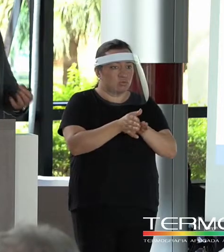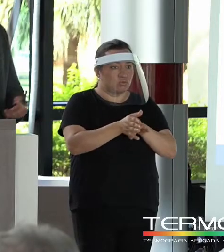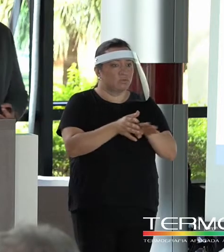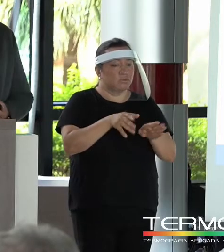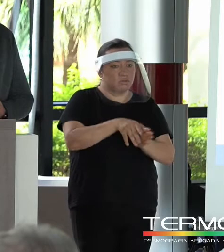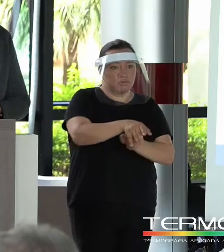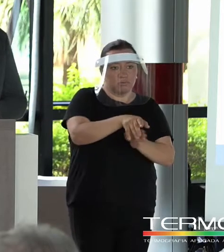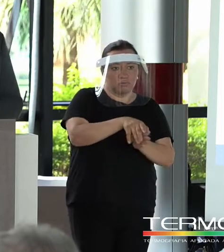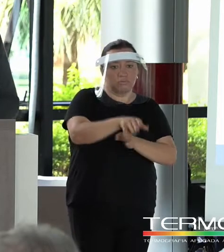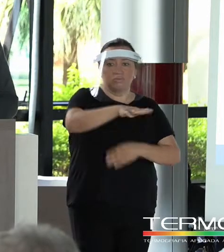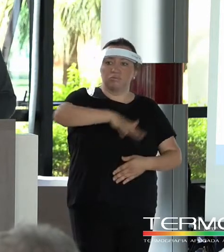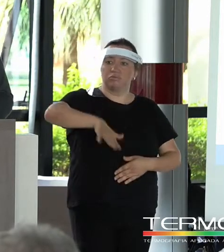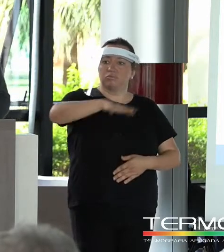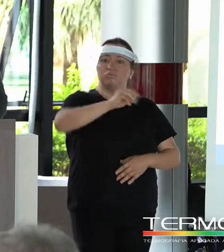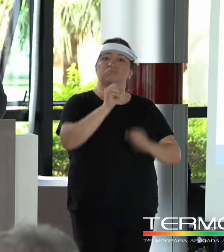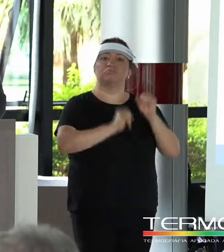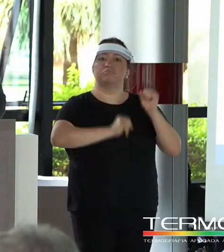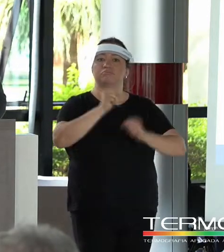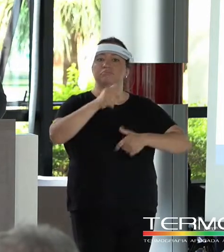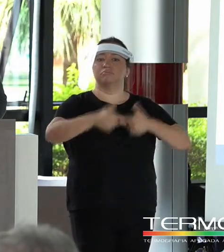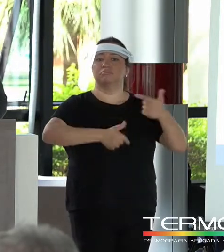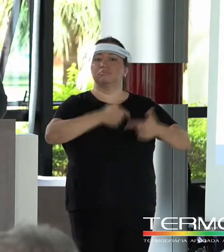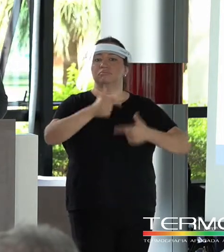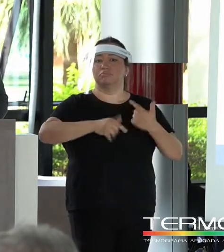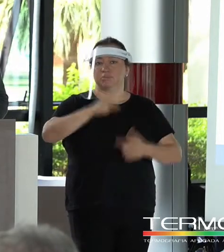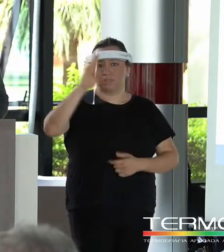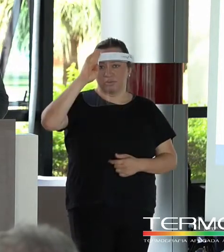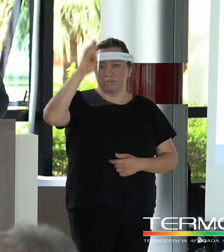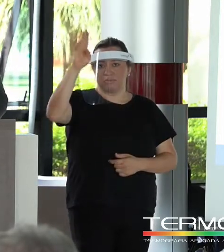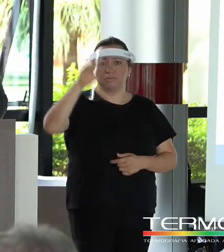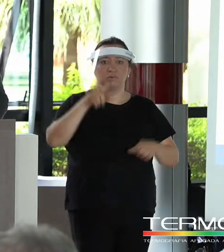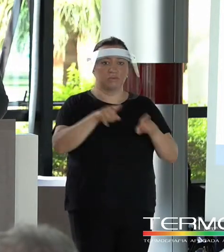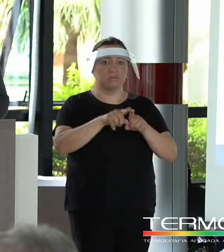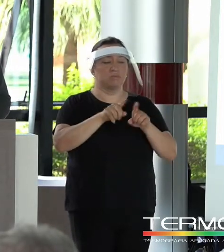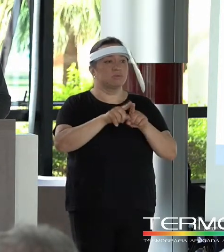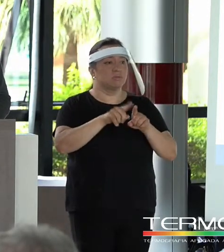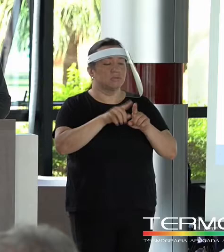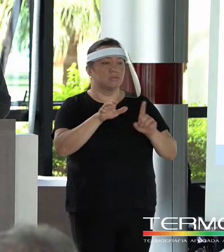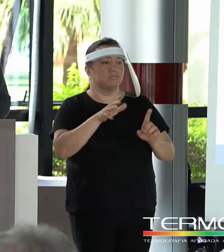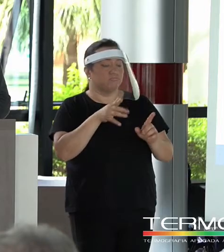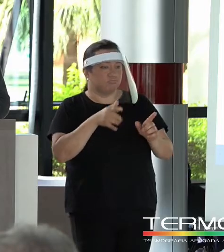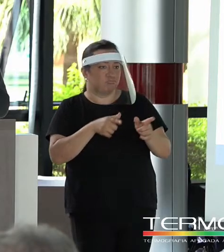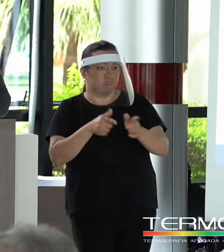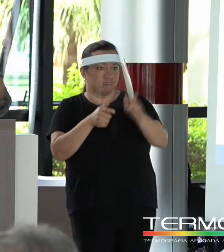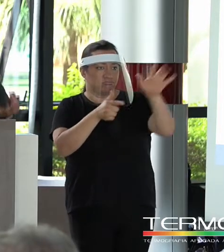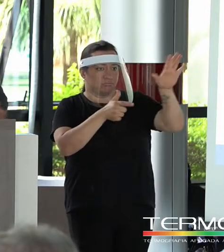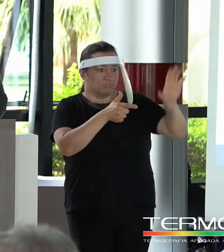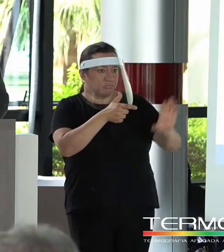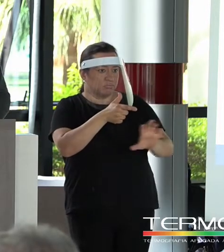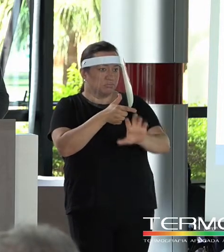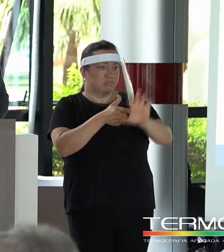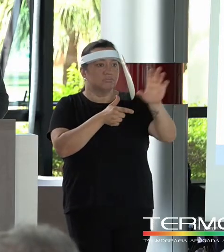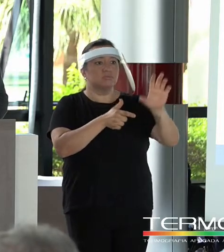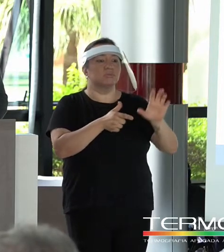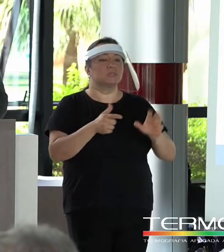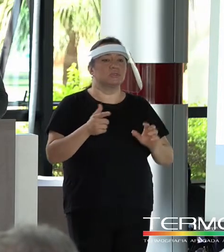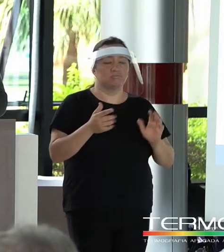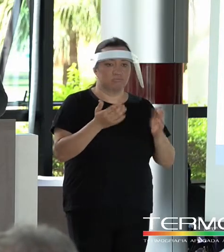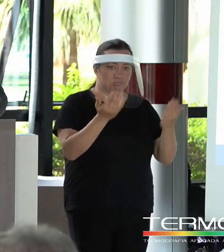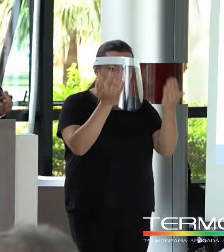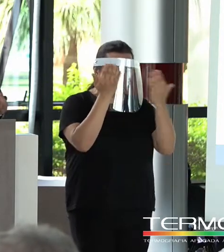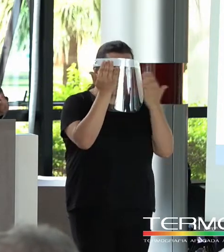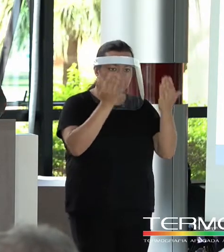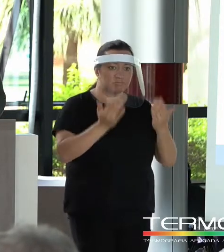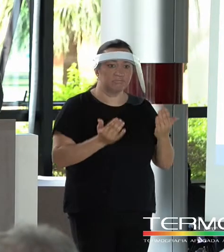é uma empresa que trabalha principalmente no mercado aí de laudos, né? A gente trabalha muito com laudos de inspeção,